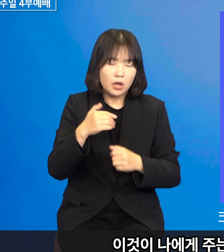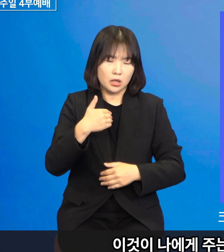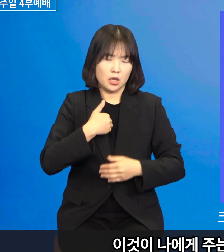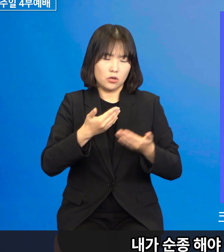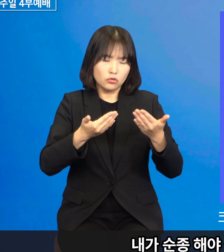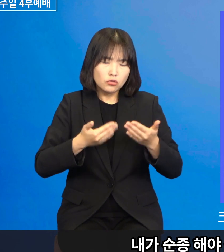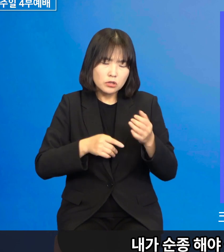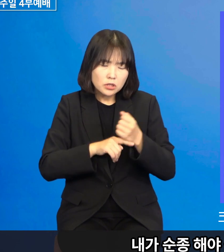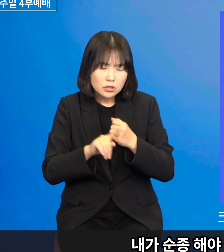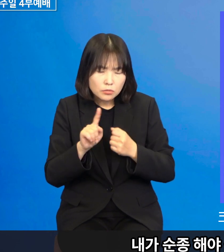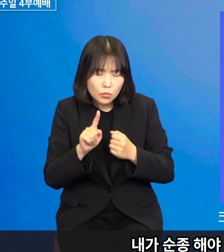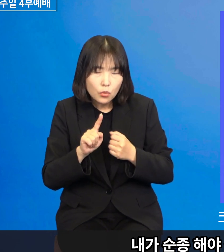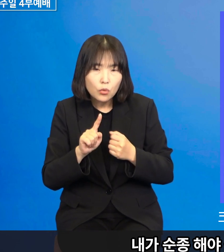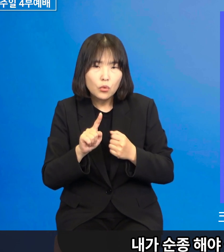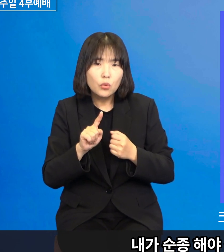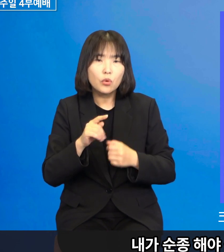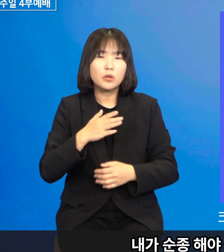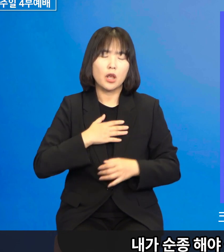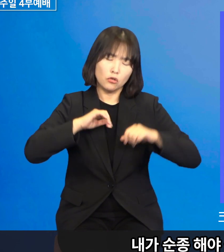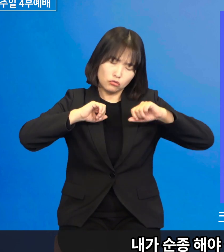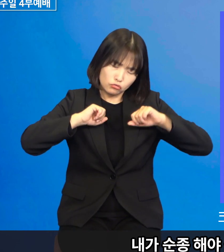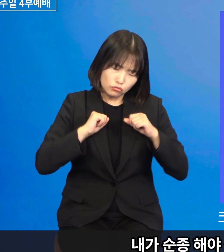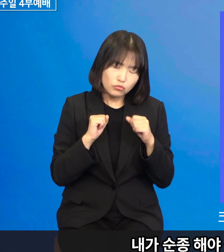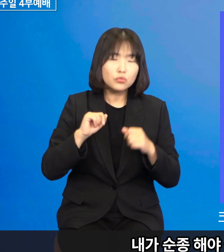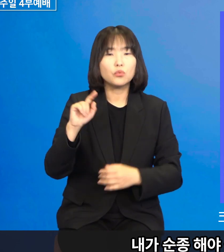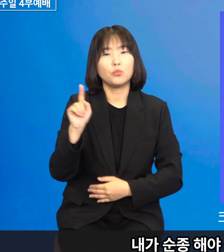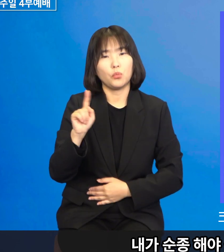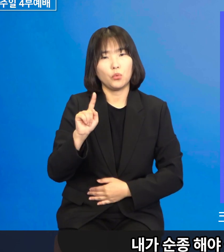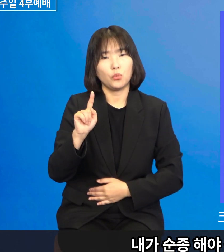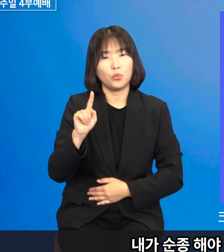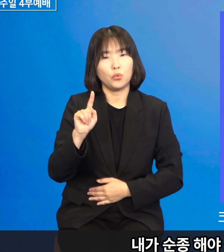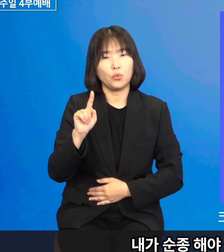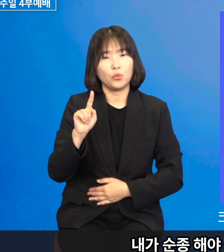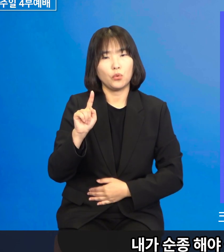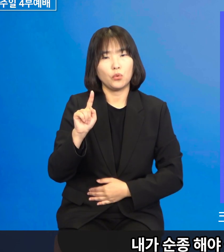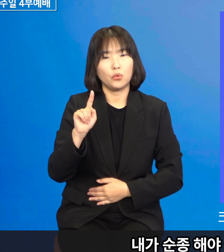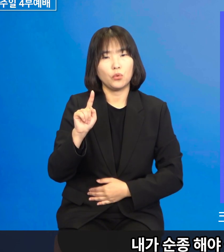메시지는 무엇일까? 내가 순종해야 될 것은 무엇일까?